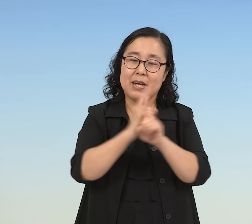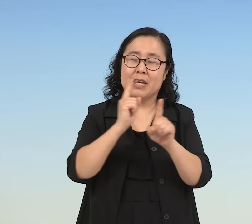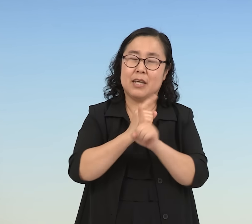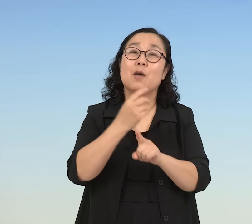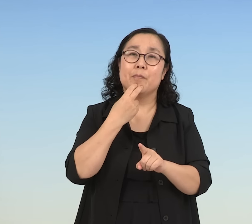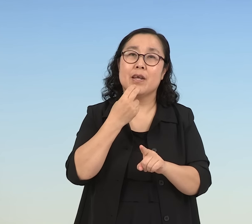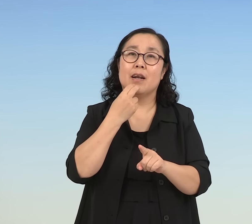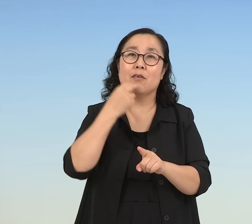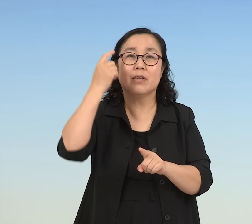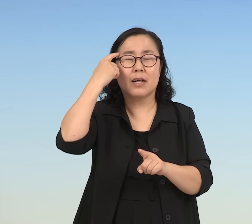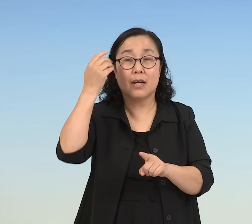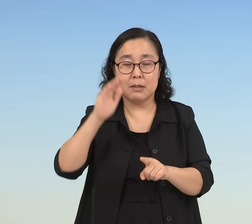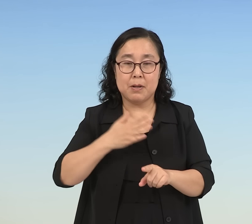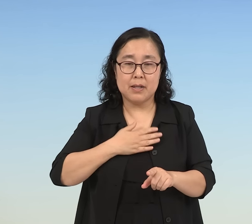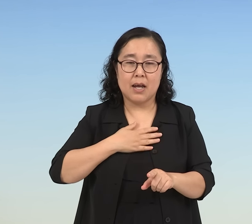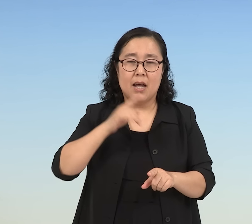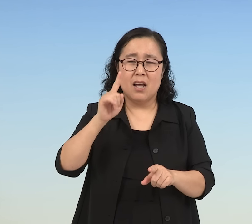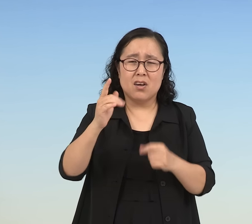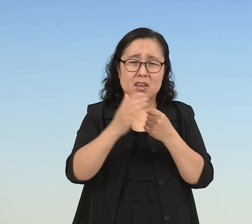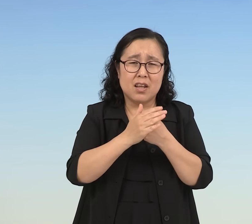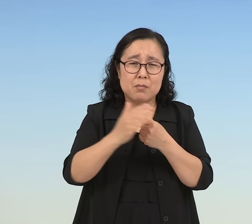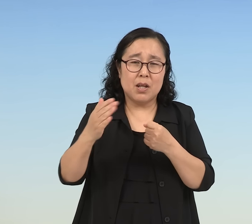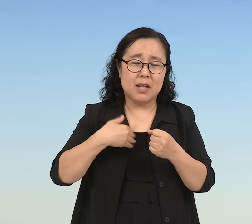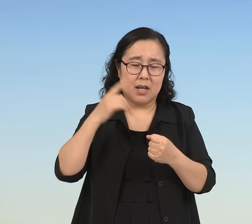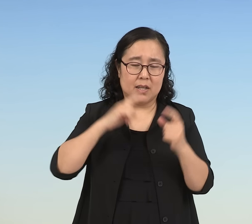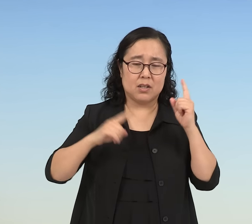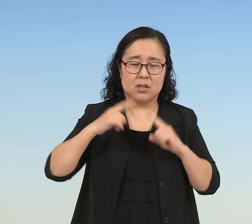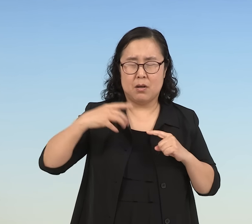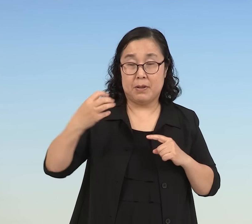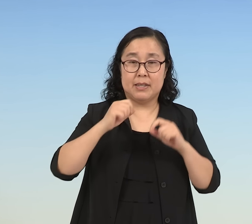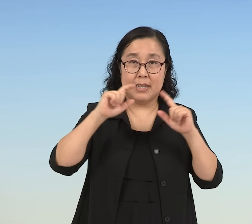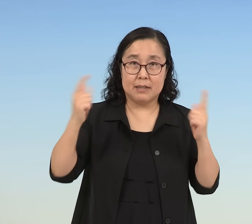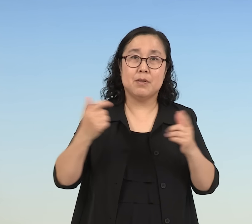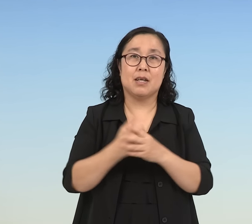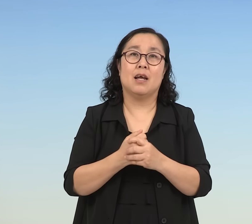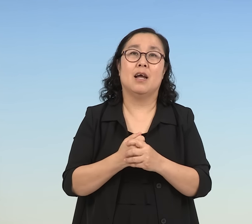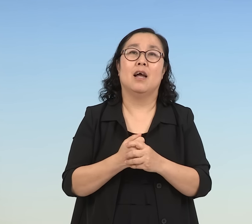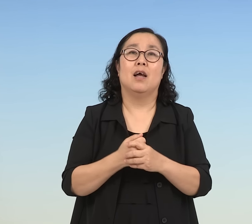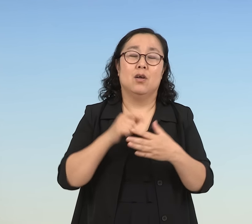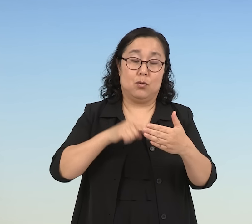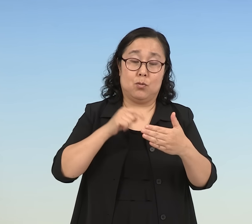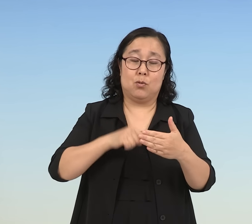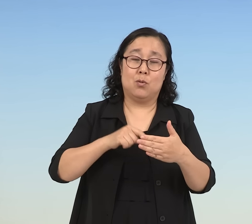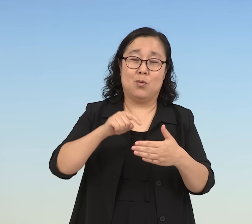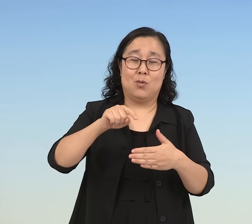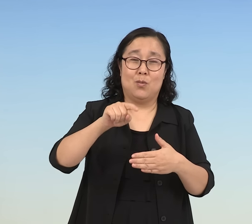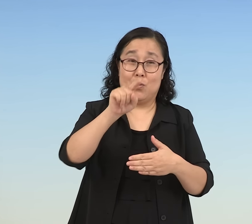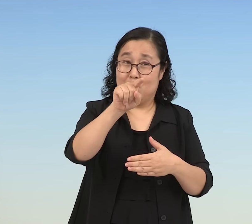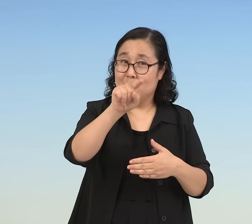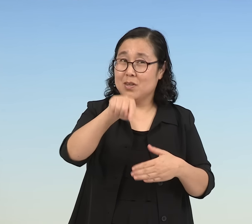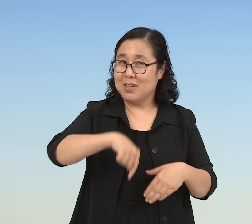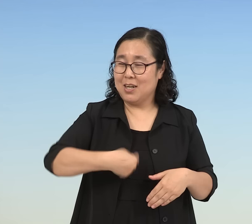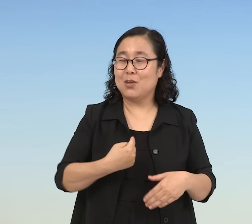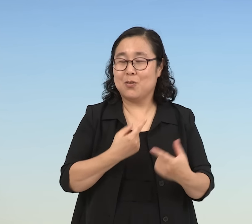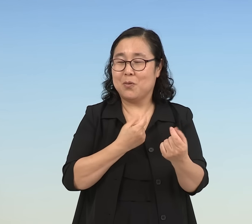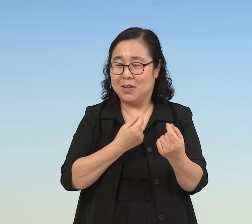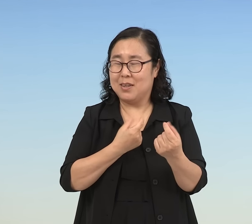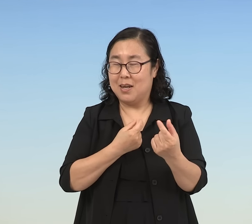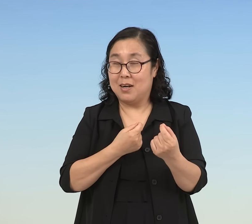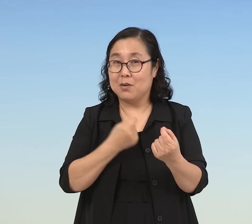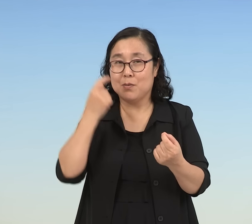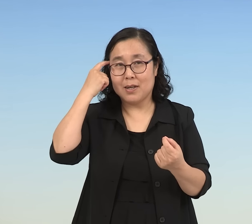하지만, 더 이상의 그것 때문에 뭐 괴롭고 상처 안 받아요. 속으로 그 본인도 만만치 않은데 이런 생각을